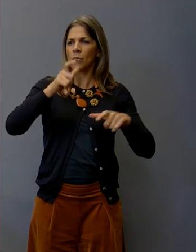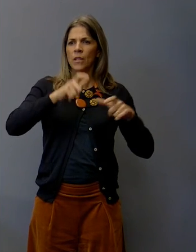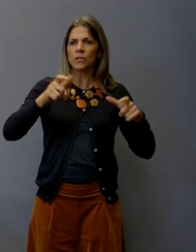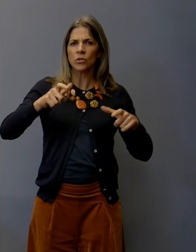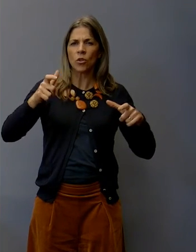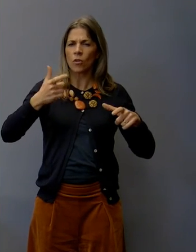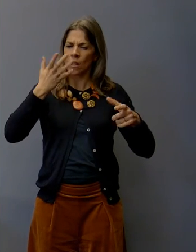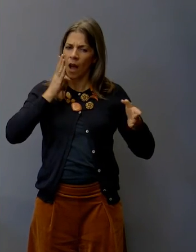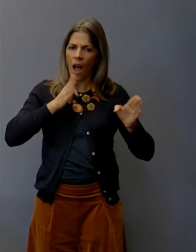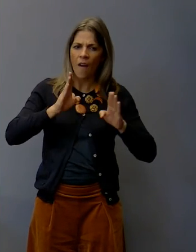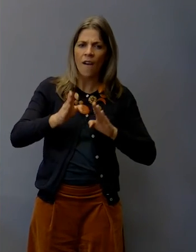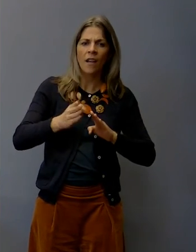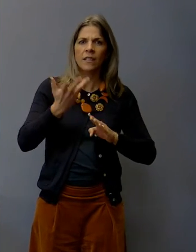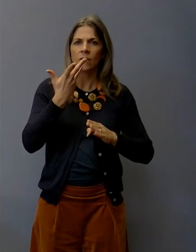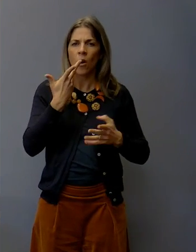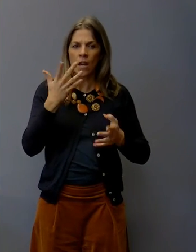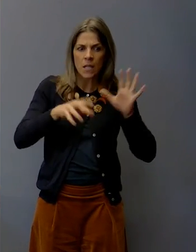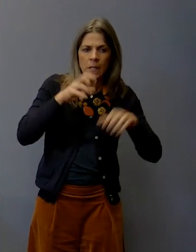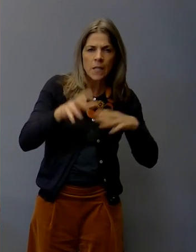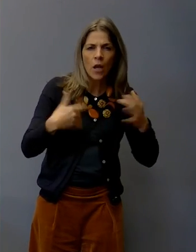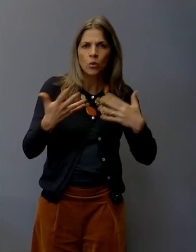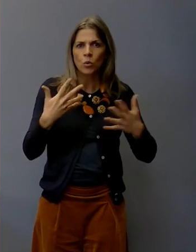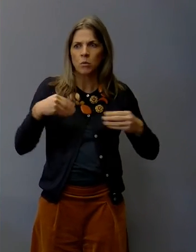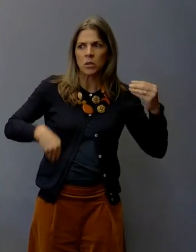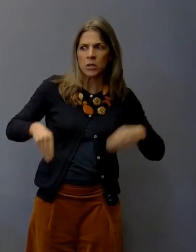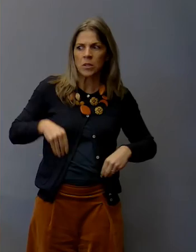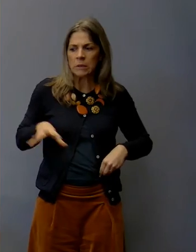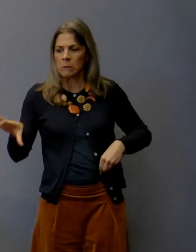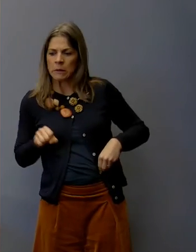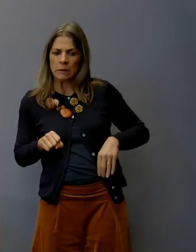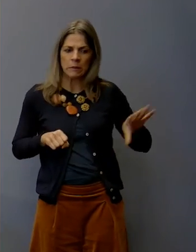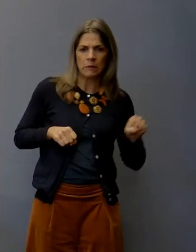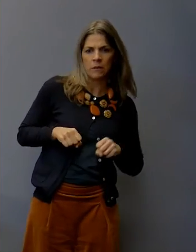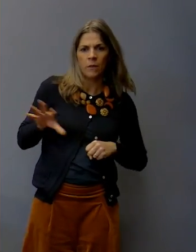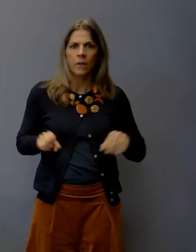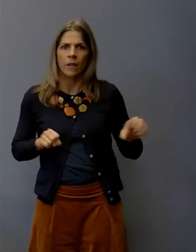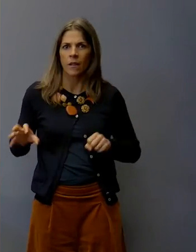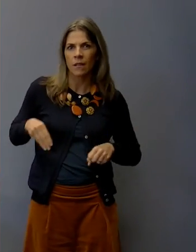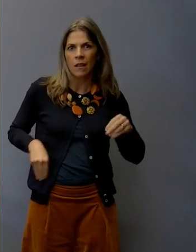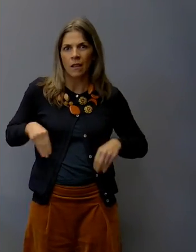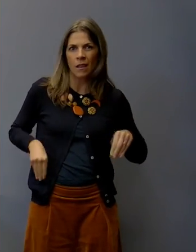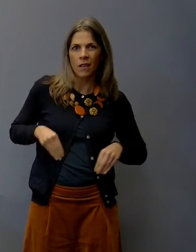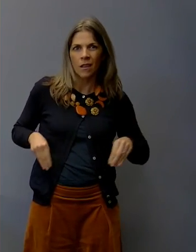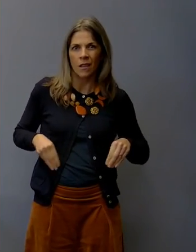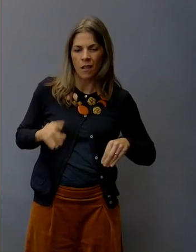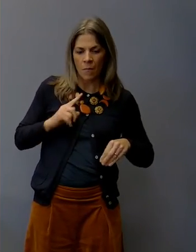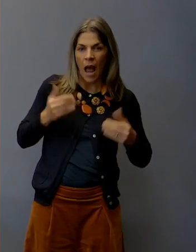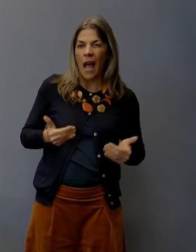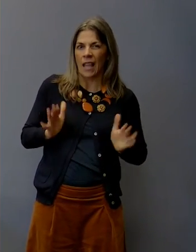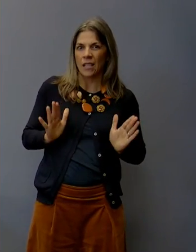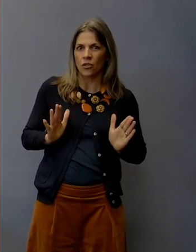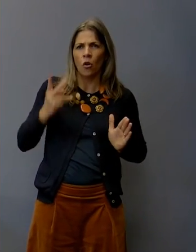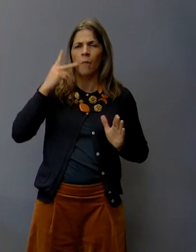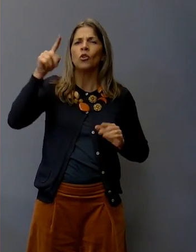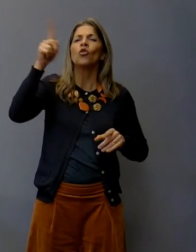greppia magari preso da quello un po vicino che a meno di te piuttosto che affrontare il fatto che domani sarebbe